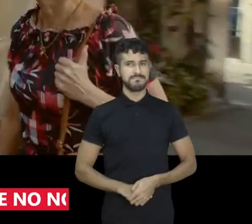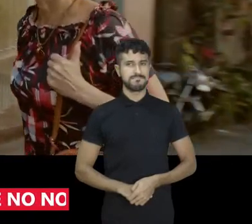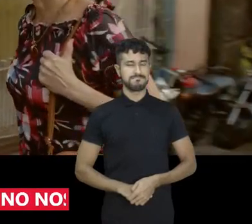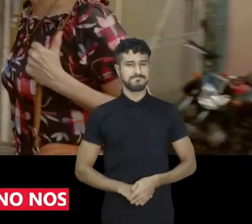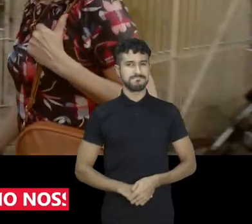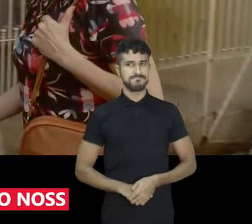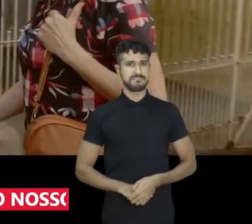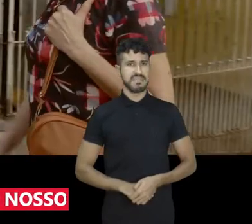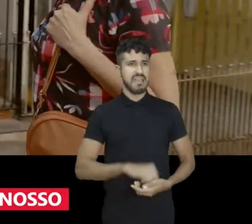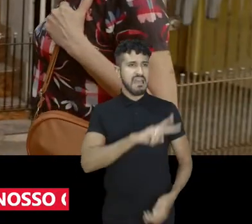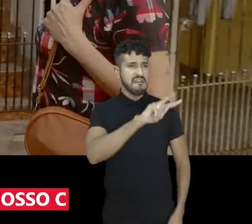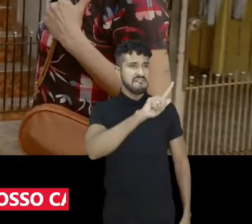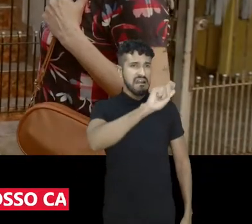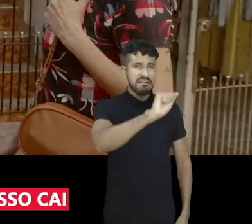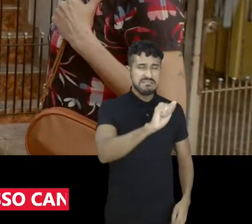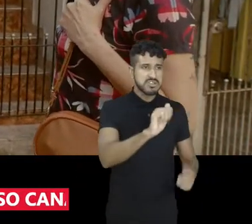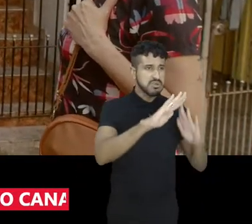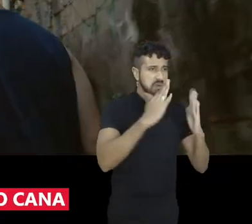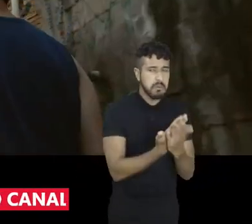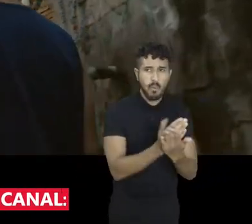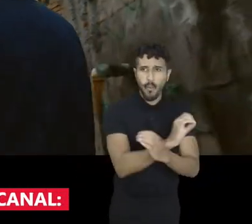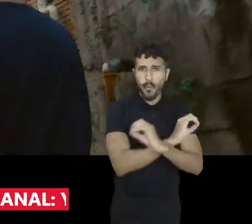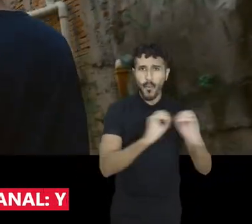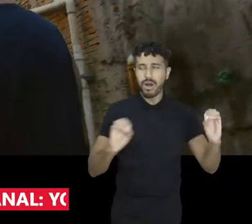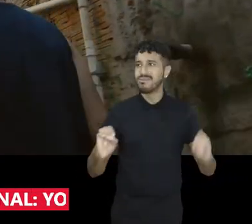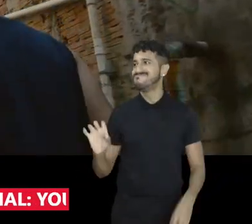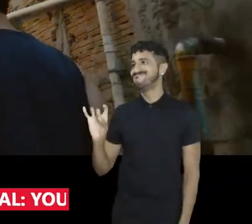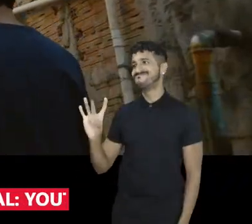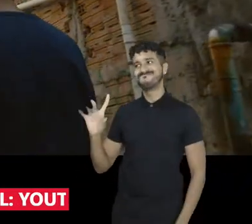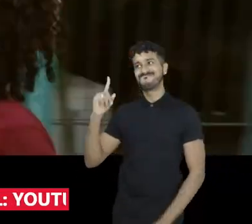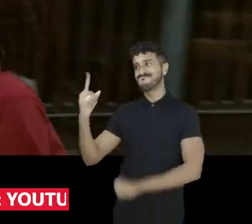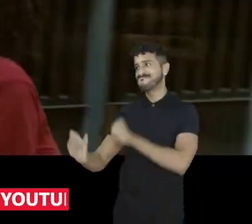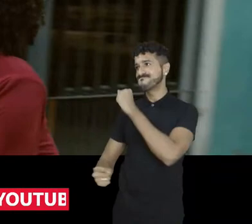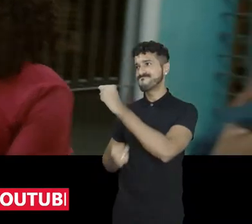Sem vaga na escola, Jadiel? Só ano que vem.